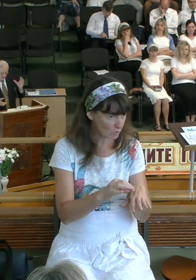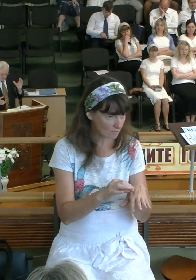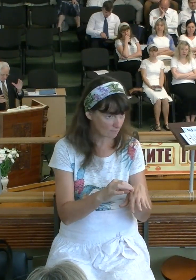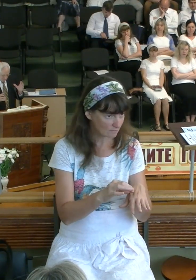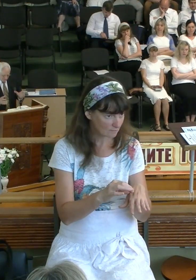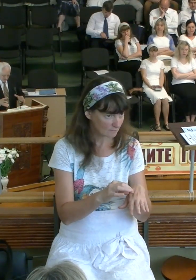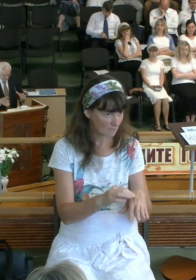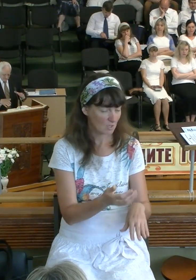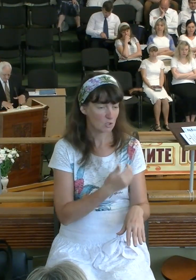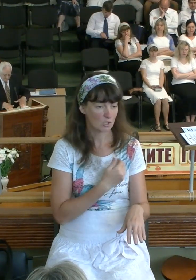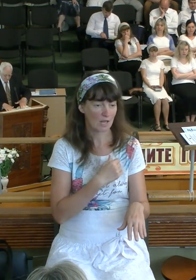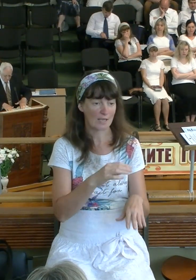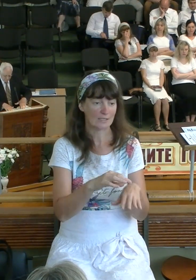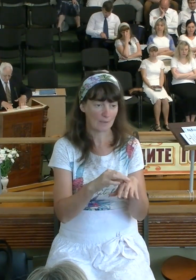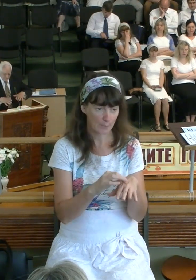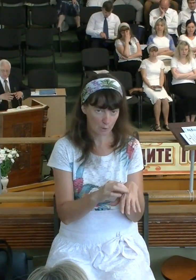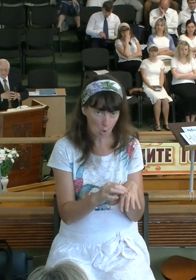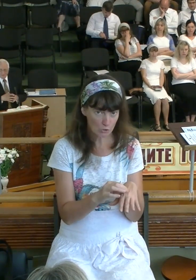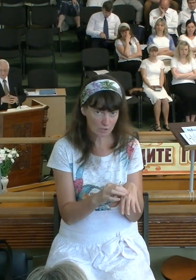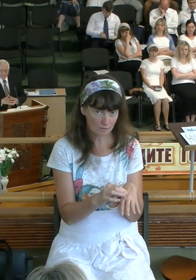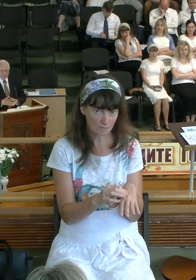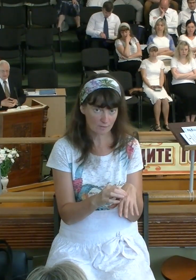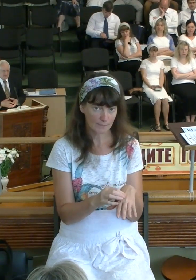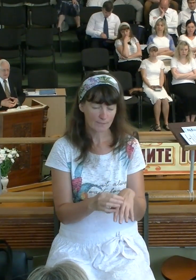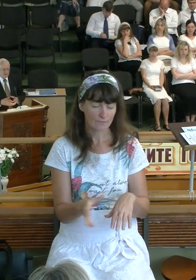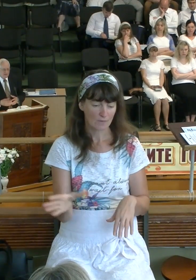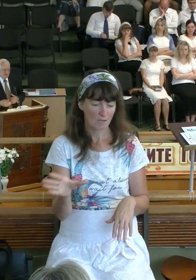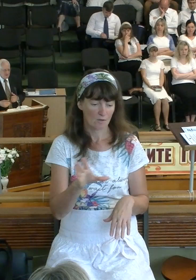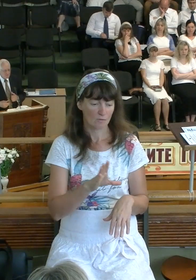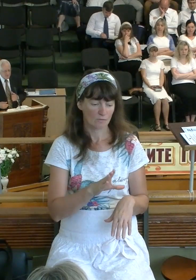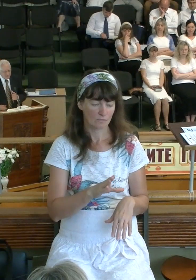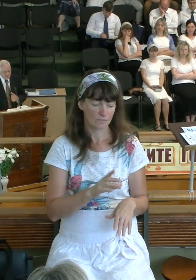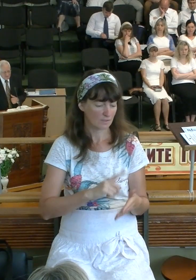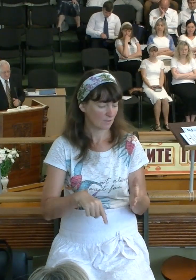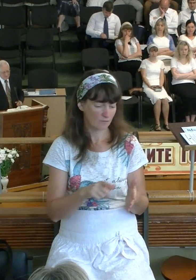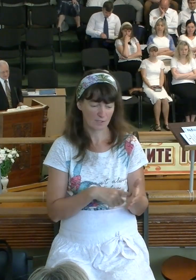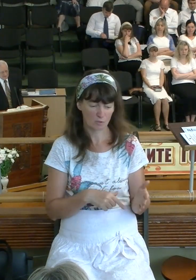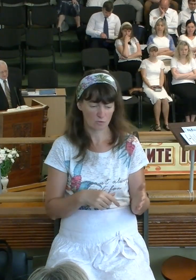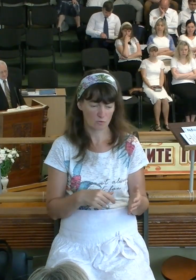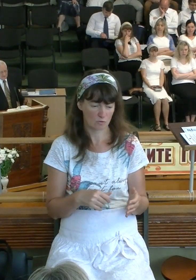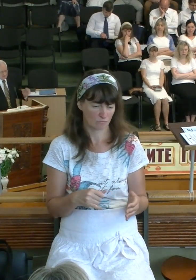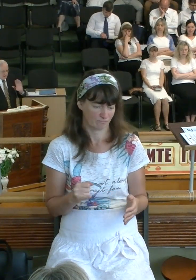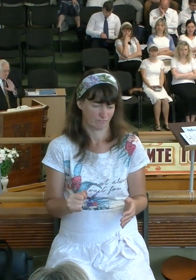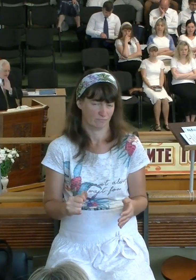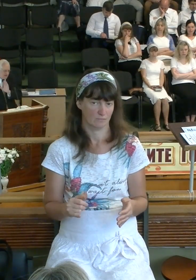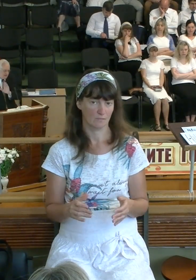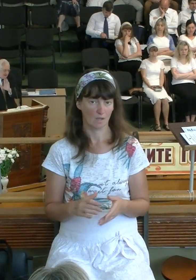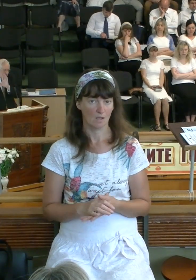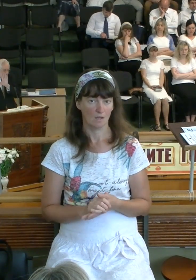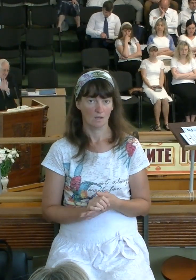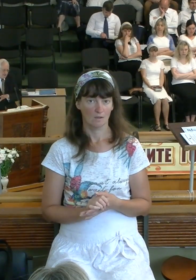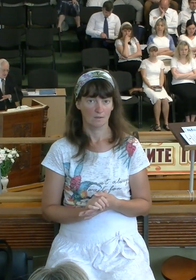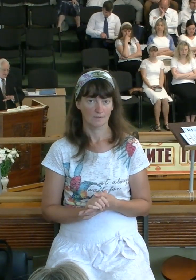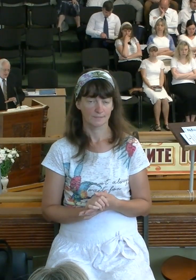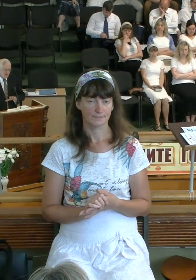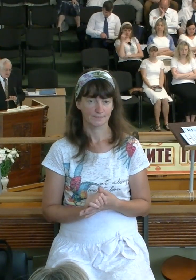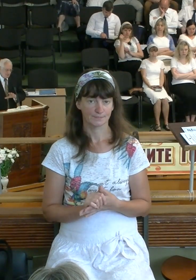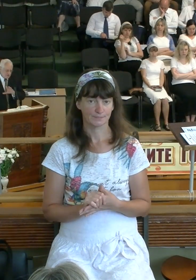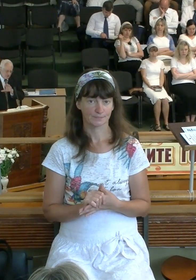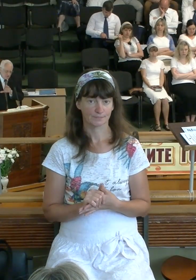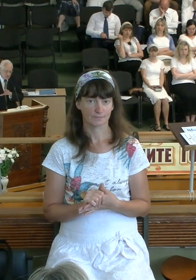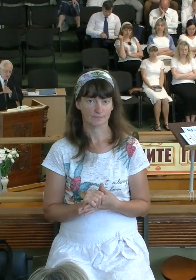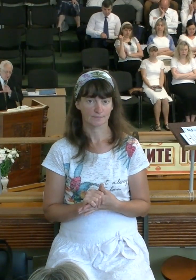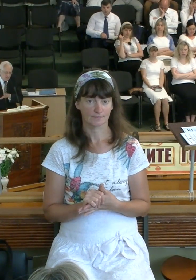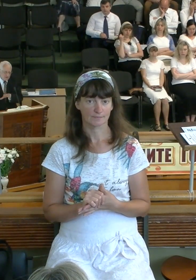везде пропадает все самое скверное. Первая глава послания к Римлянам, там в ней описано,